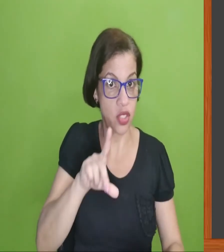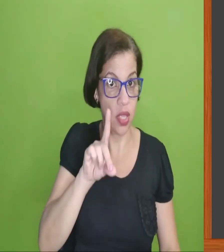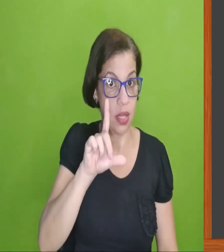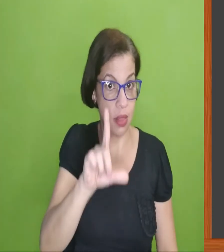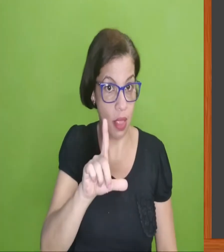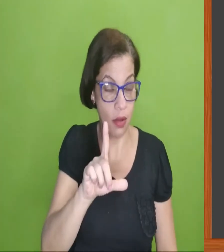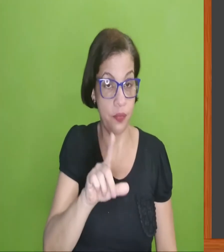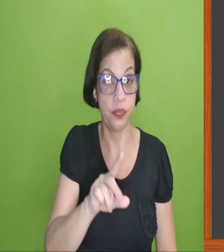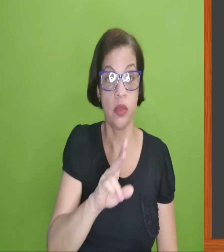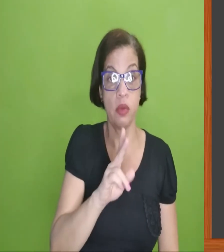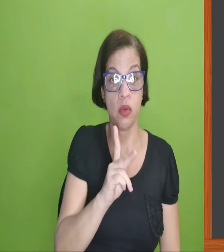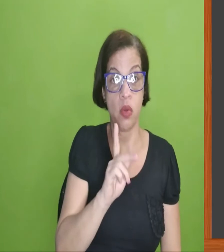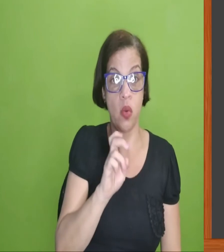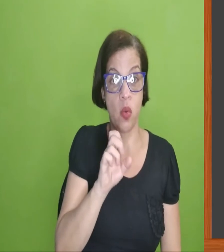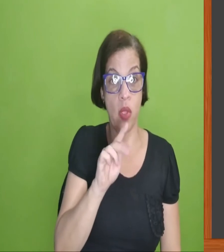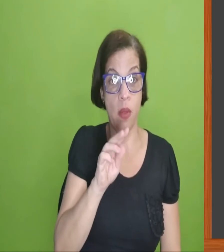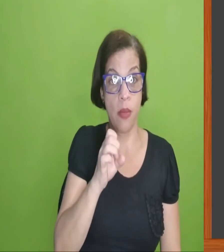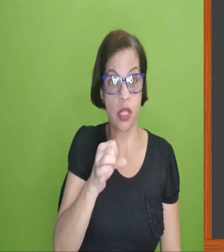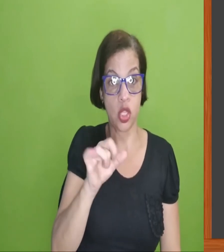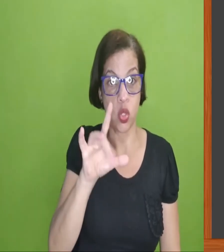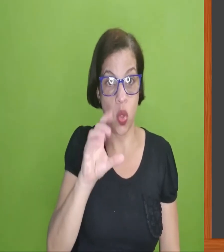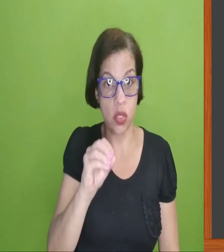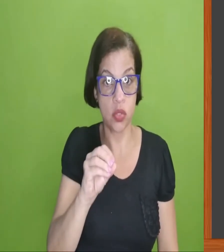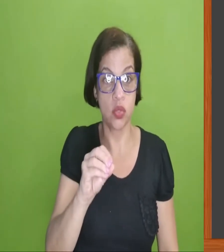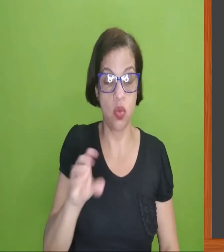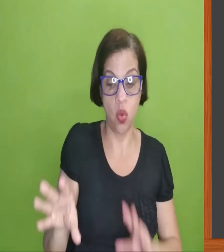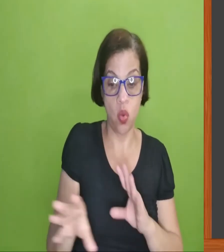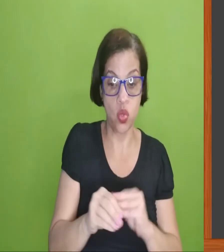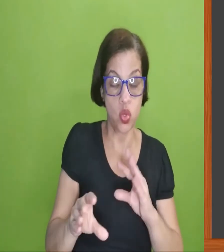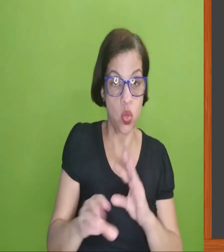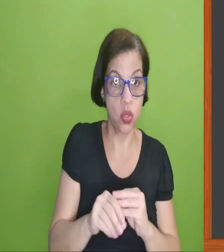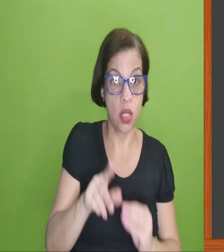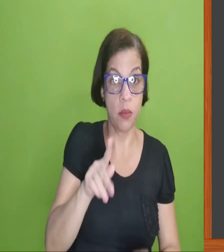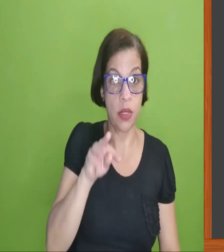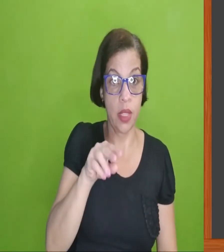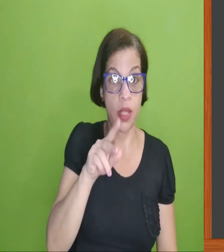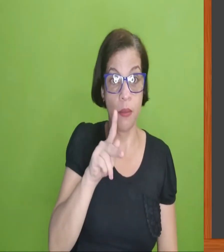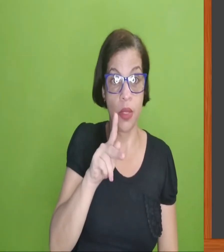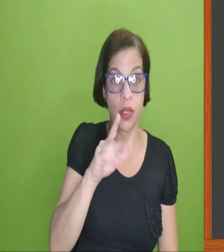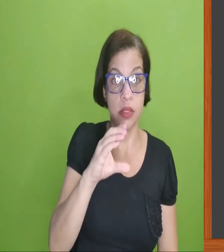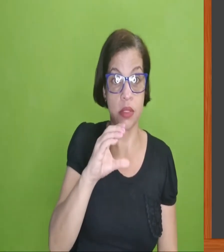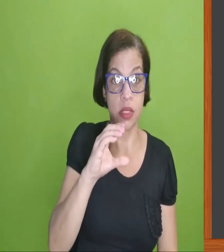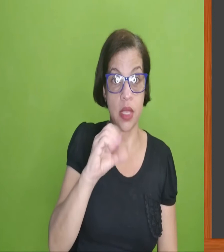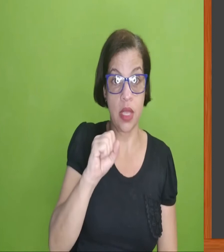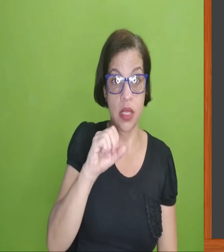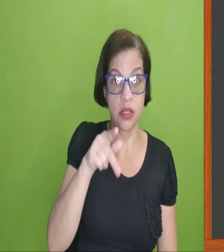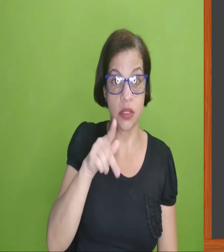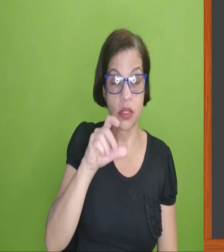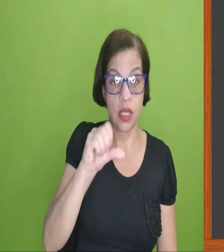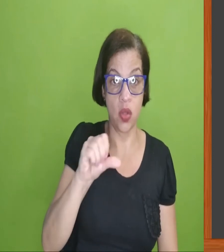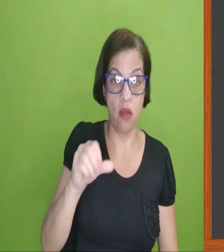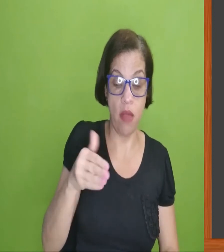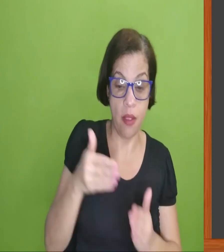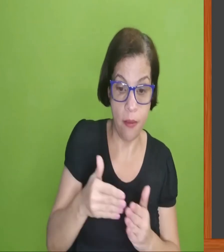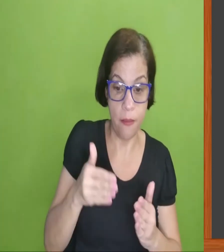LDL, o hepatócito sintetiza a proteína PCSK9, que se liga ao receptor, impedindo que ele